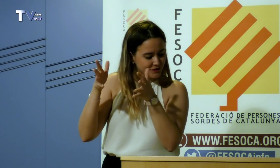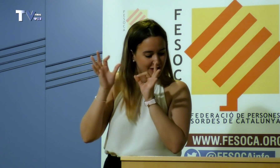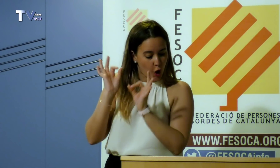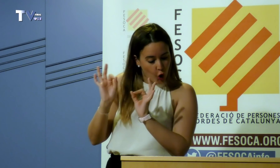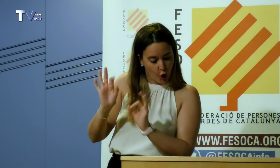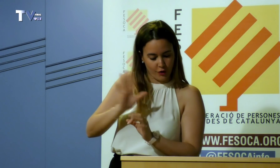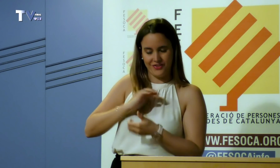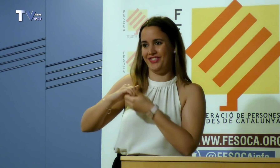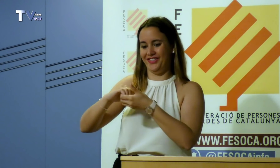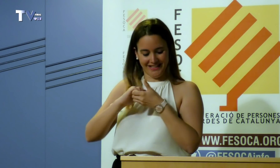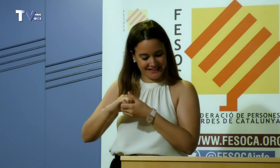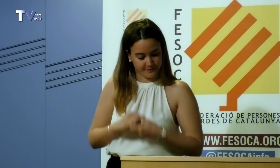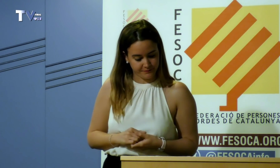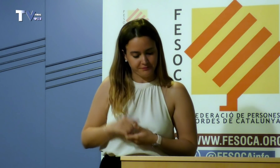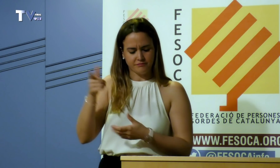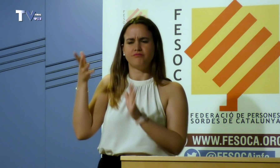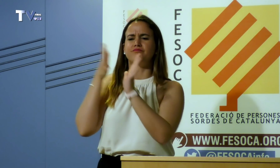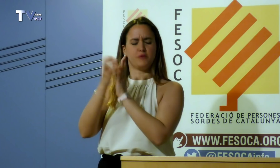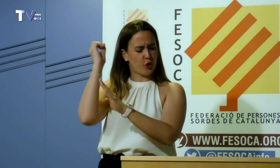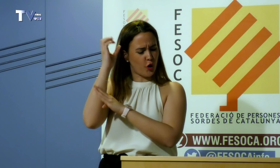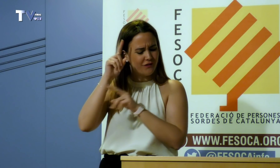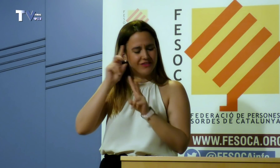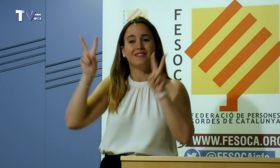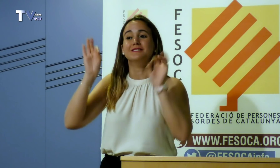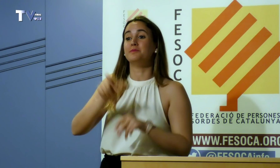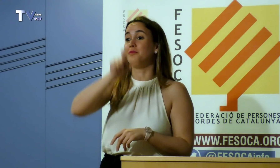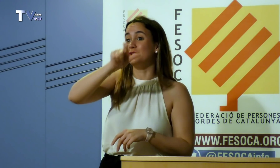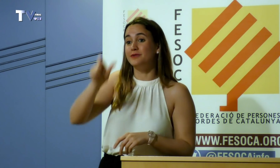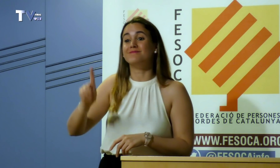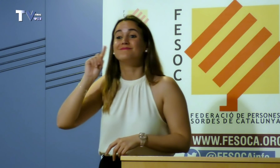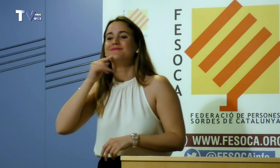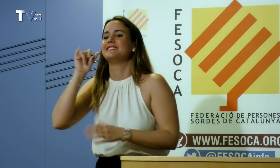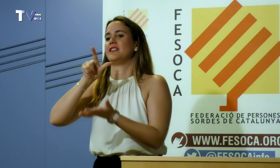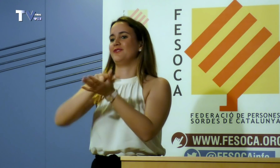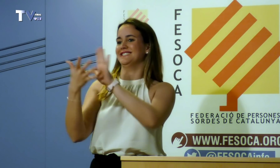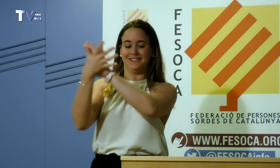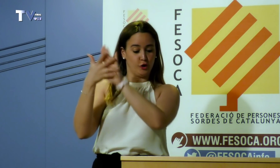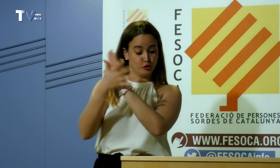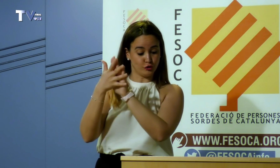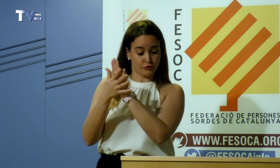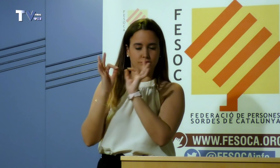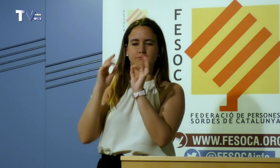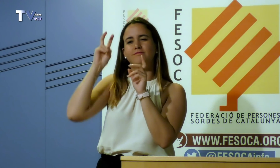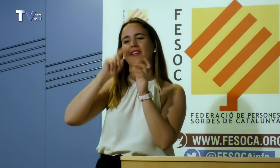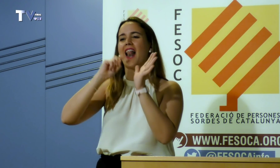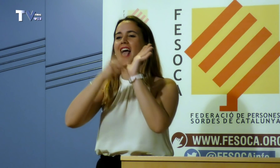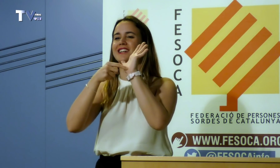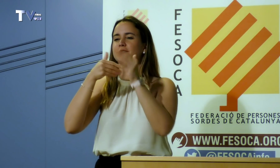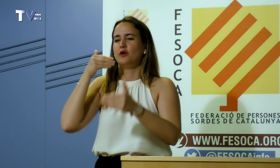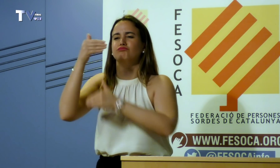a assessora jurídica i defensa. Ella ens farà una conferència, una xerrada, sobre les lleis